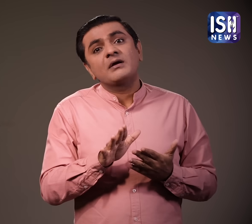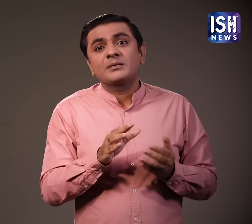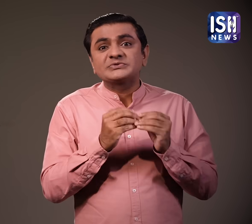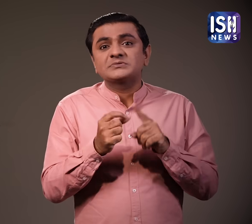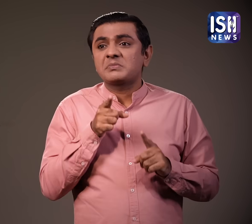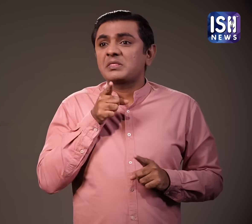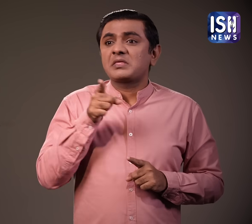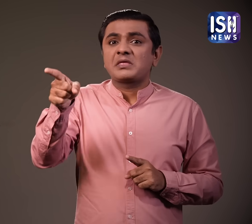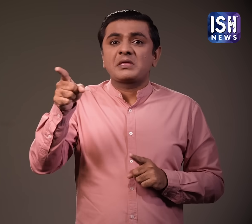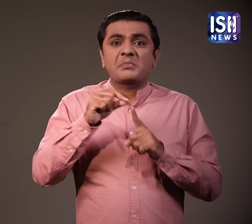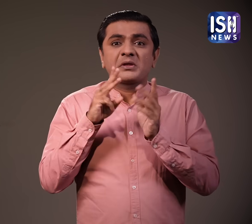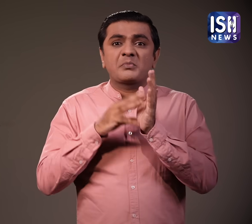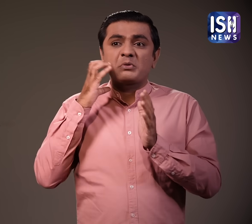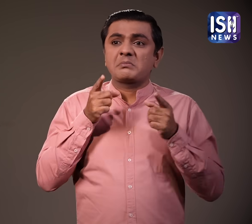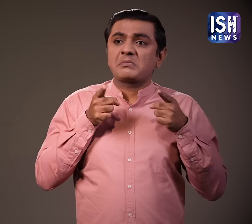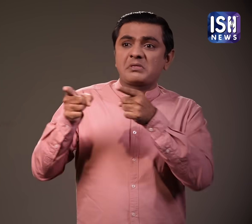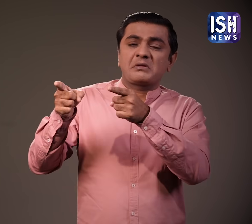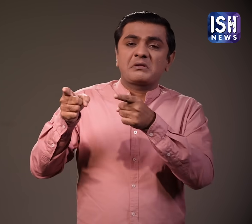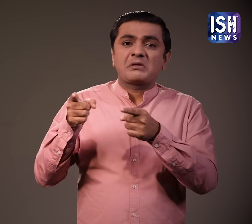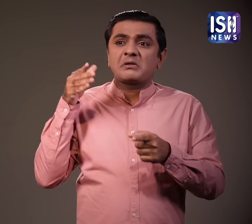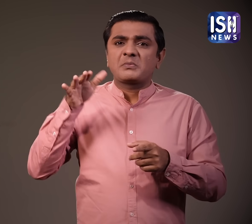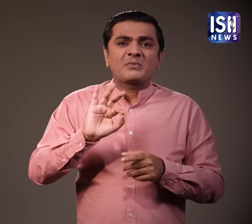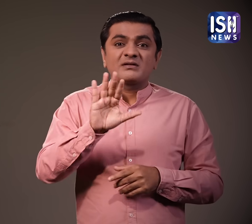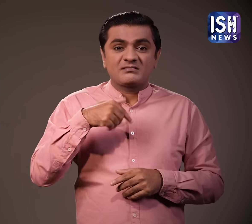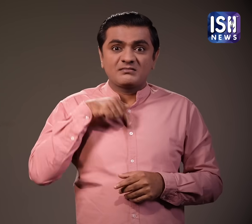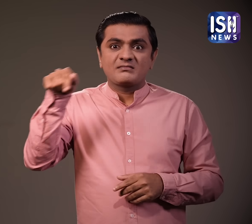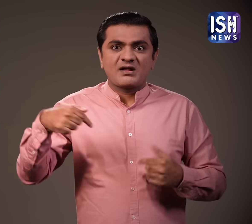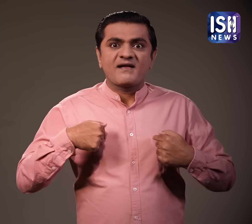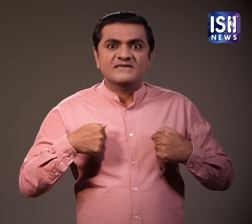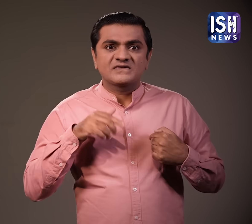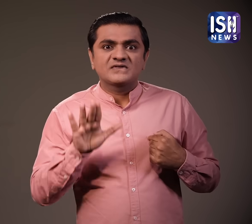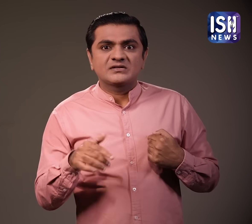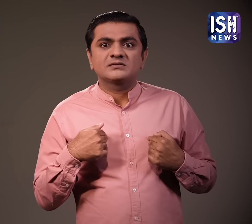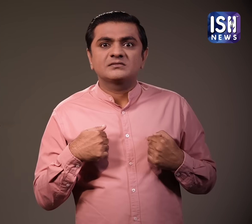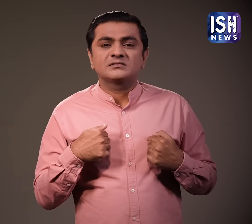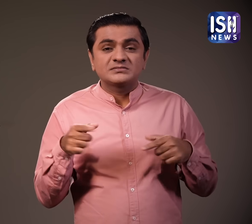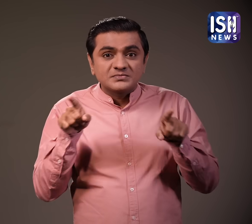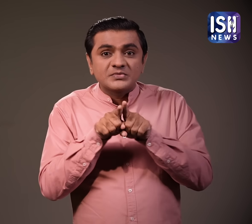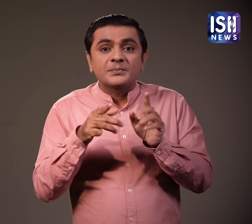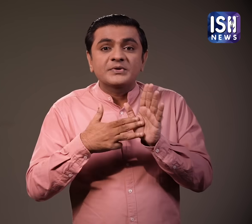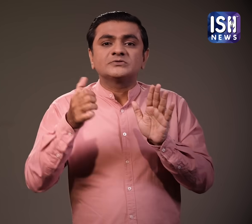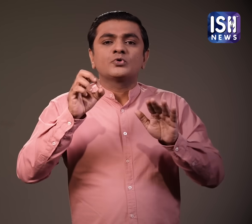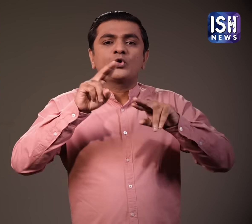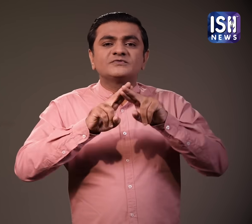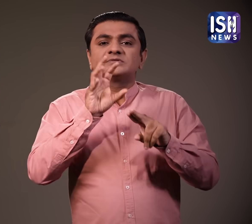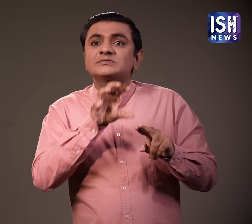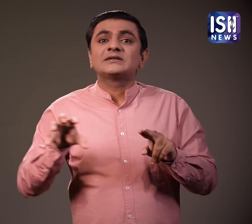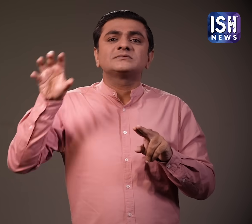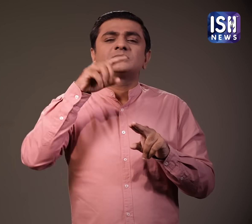लेकिन अब आप भाजपा पर निशाना सादने में तेज हो गये हैं लेकिन मैंने राज्य का दौरा किया है हमारे राज्य